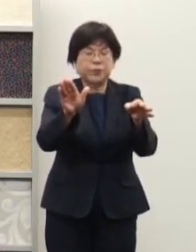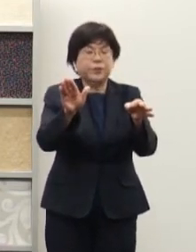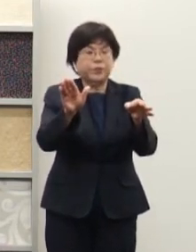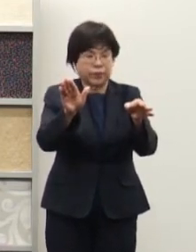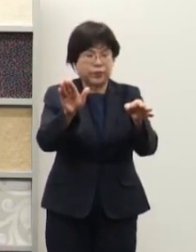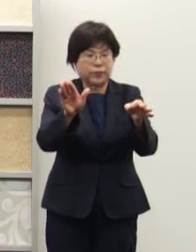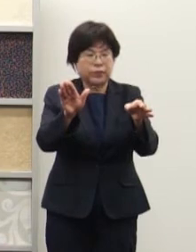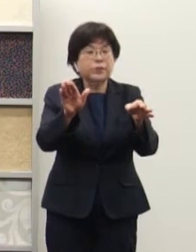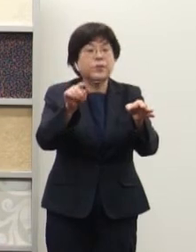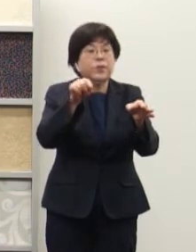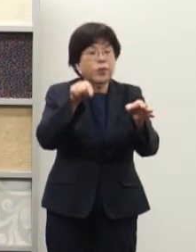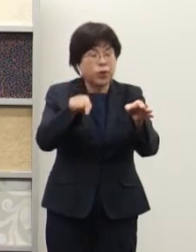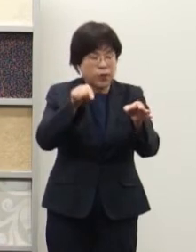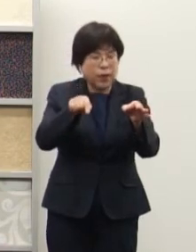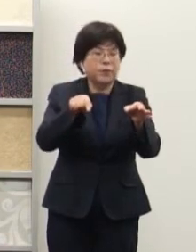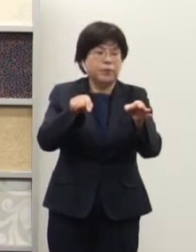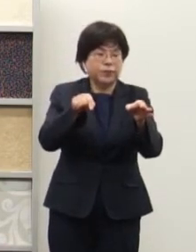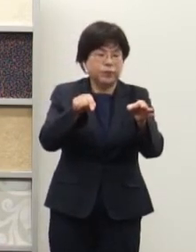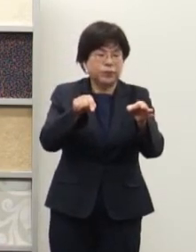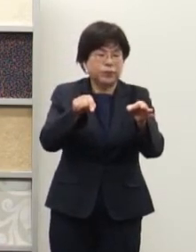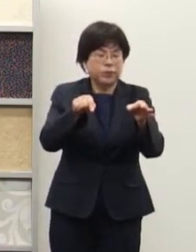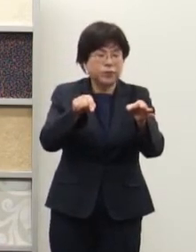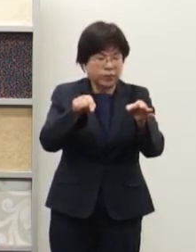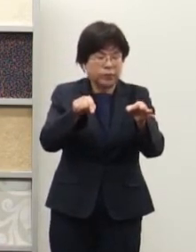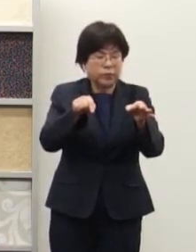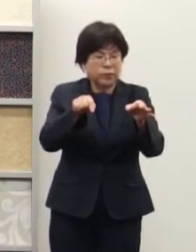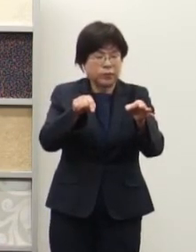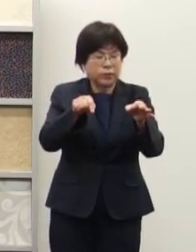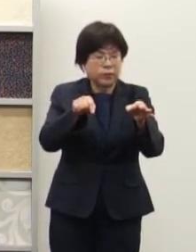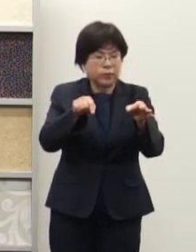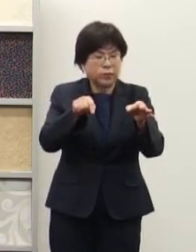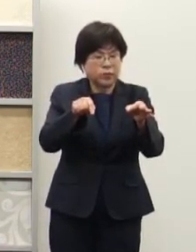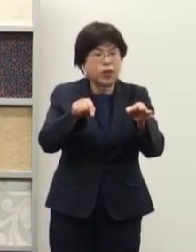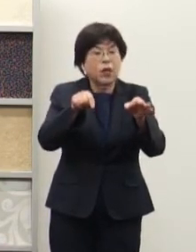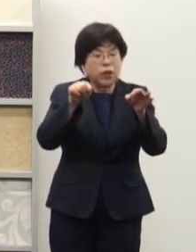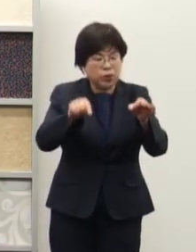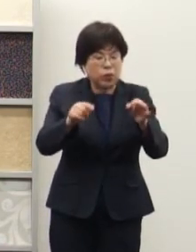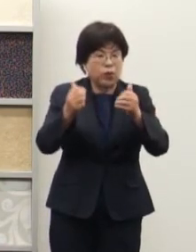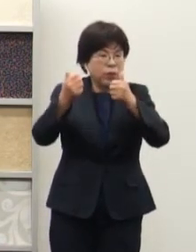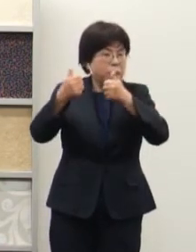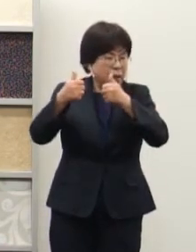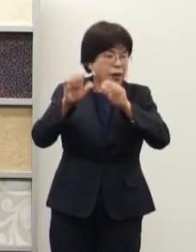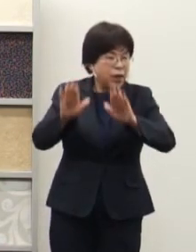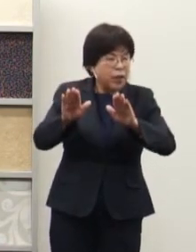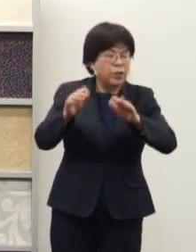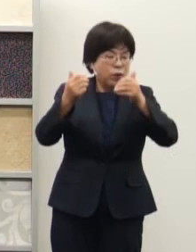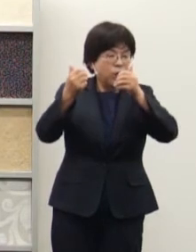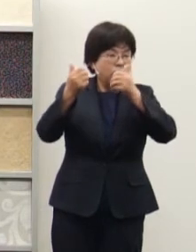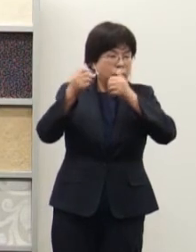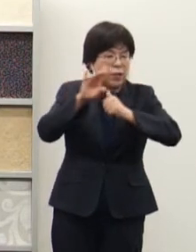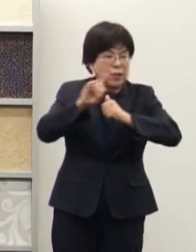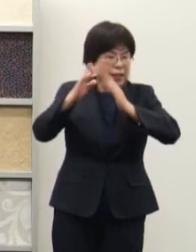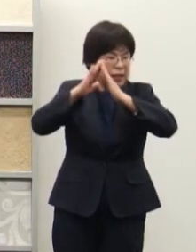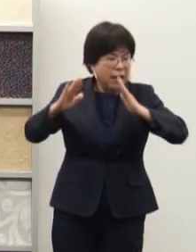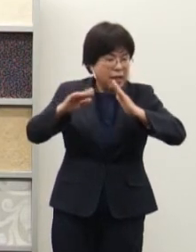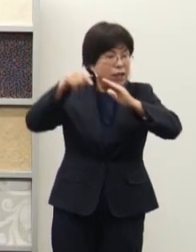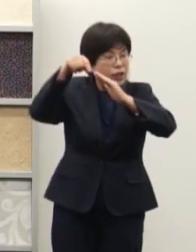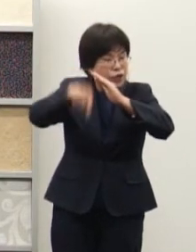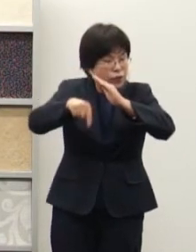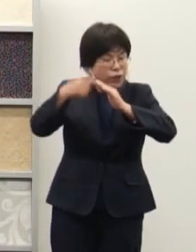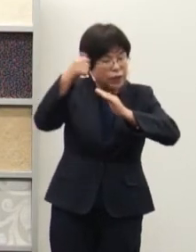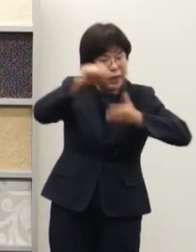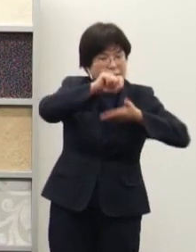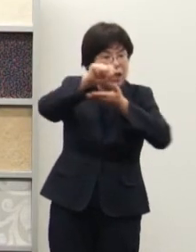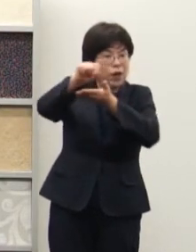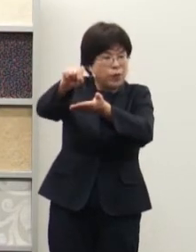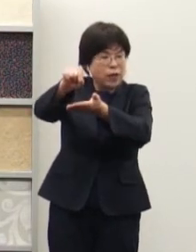これは既定の予算を活用するとともに、会期中の今定例県議会に所要の予算を追加提案いたしまして、速やかに